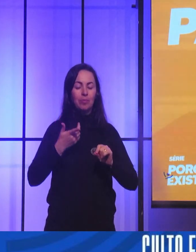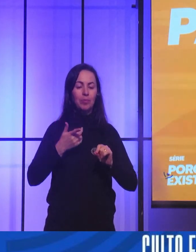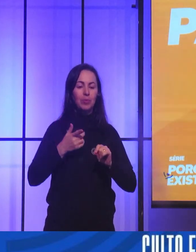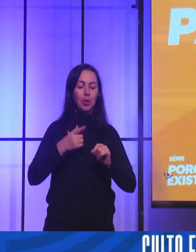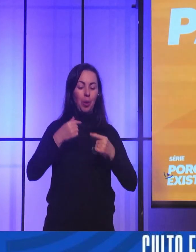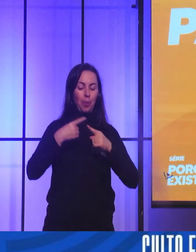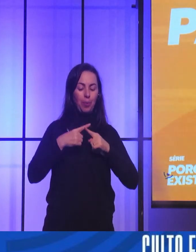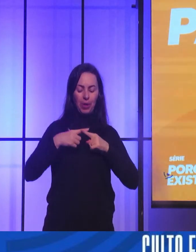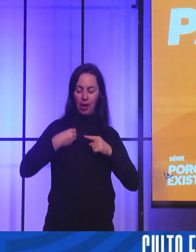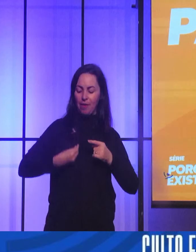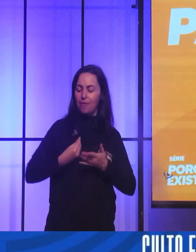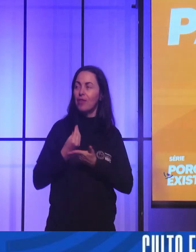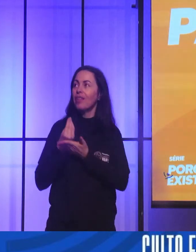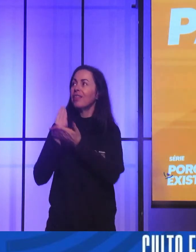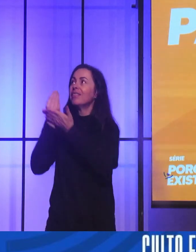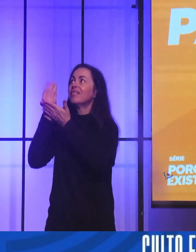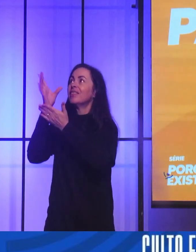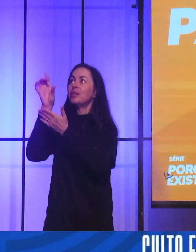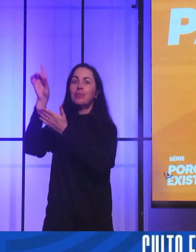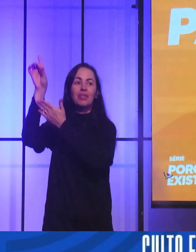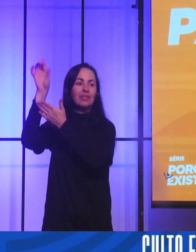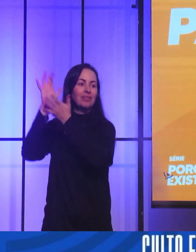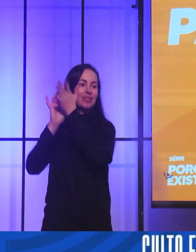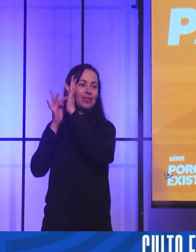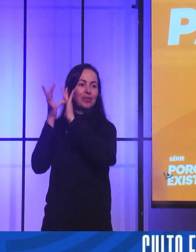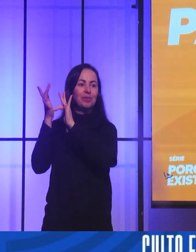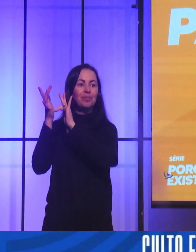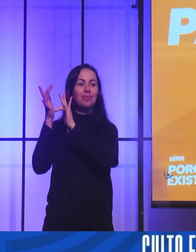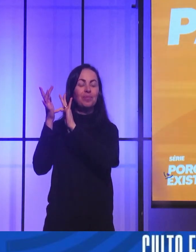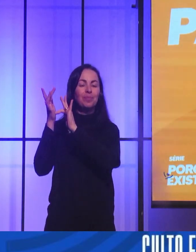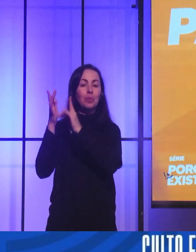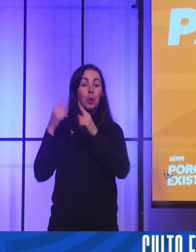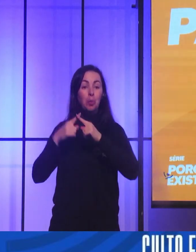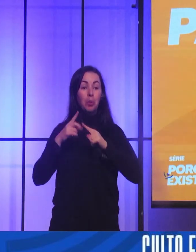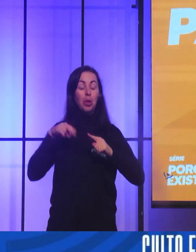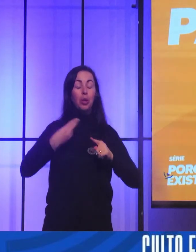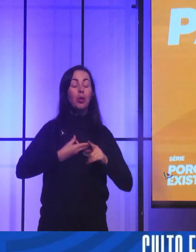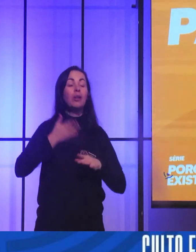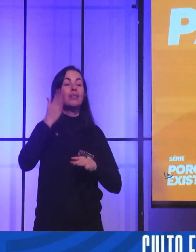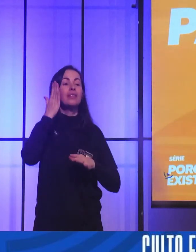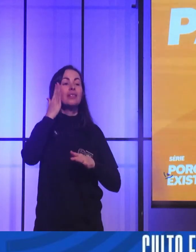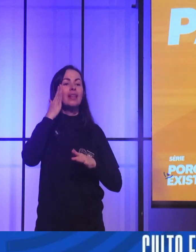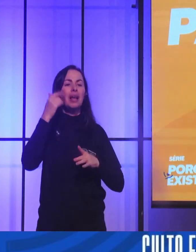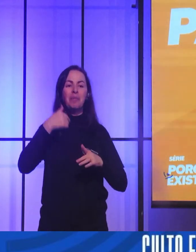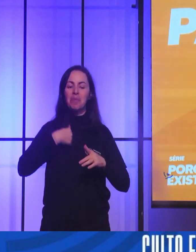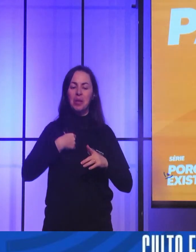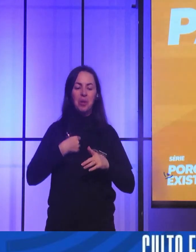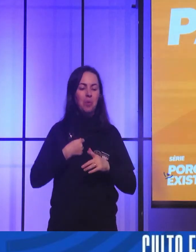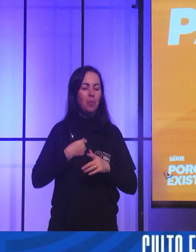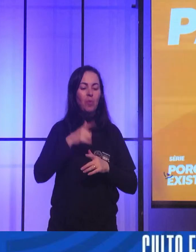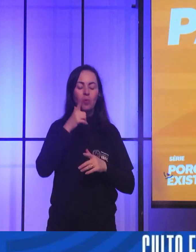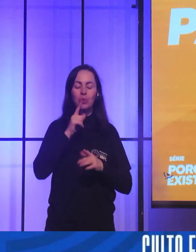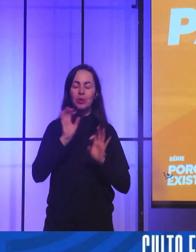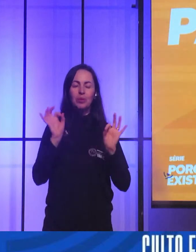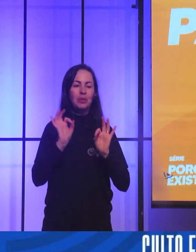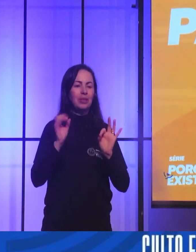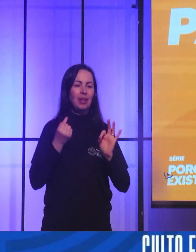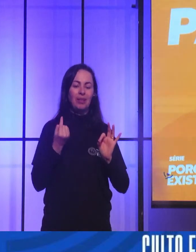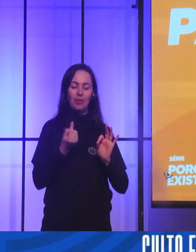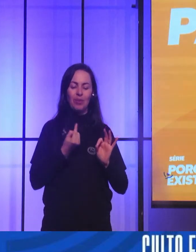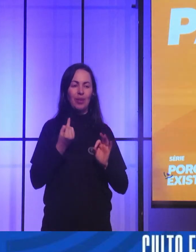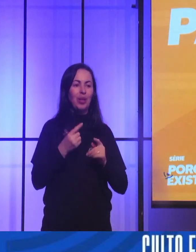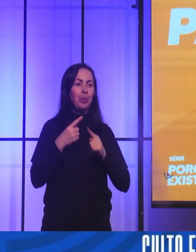entregar a nossa vida a Deus, a Jesus. Porque reconhecemos que somos impotentes, somos